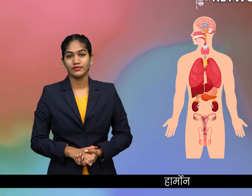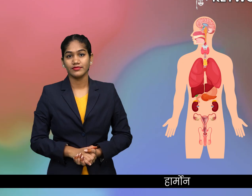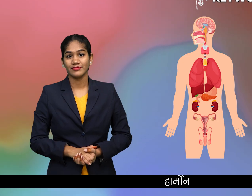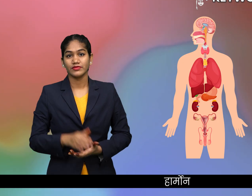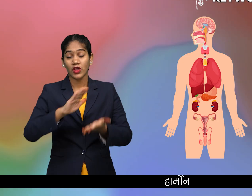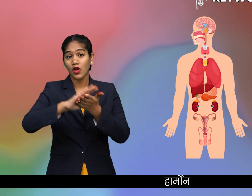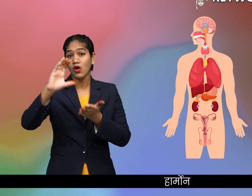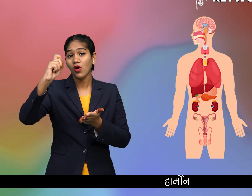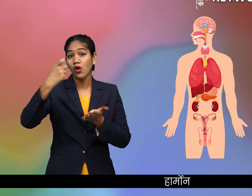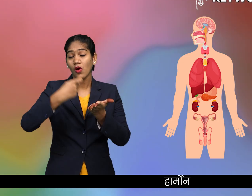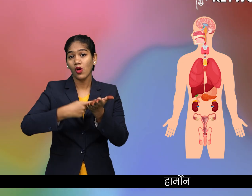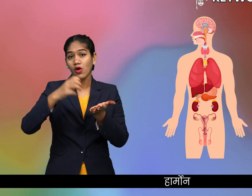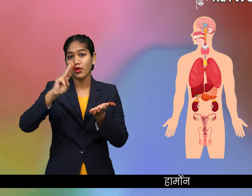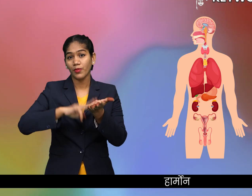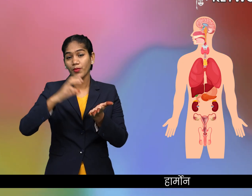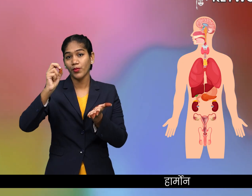हार्मोन,